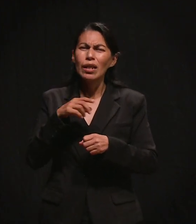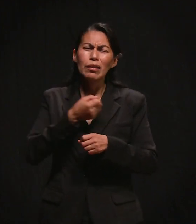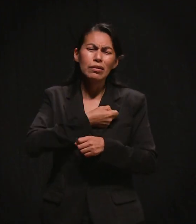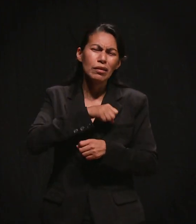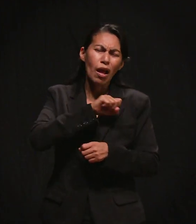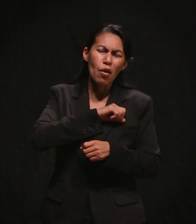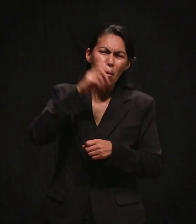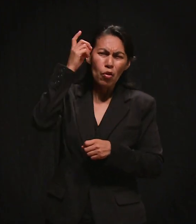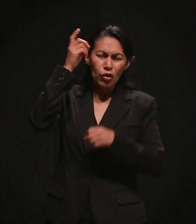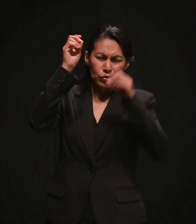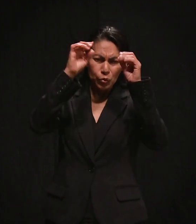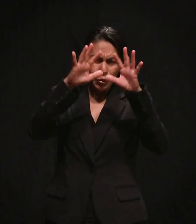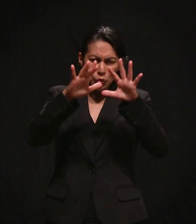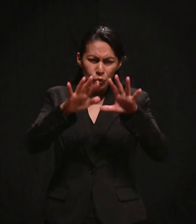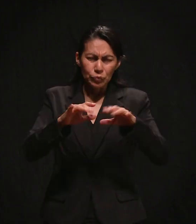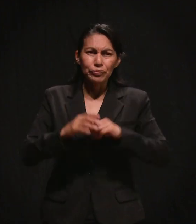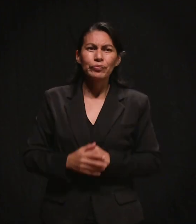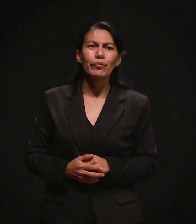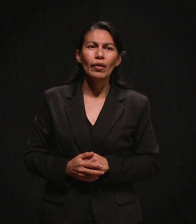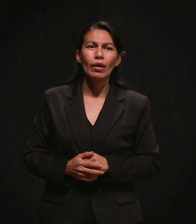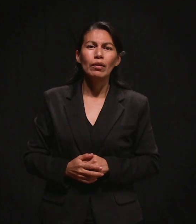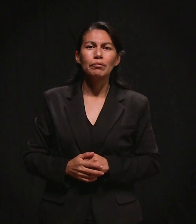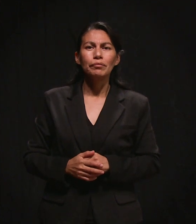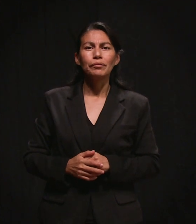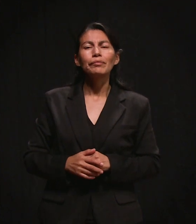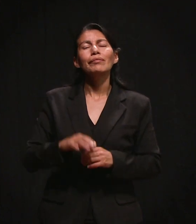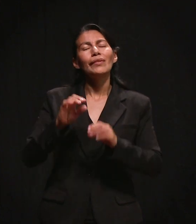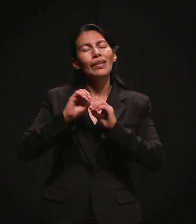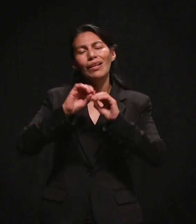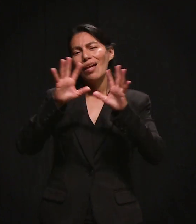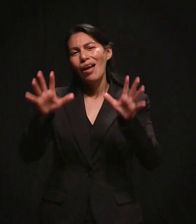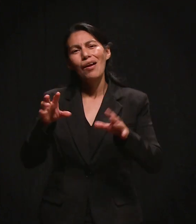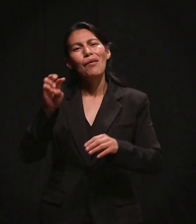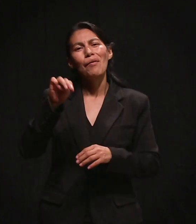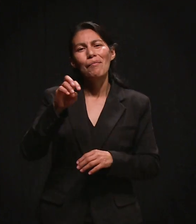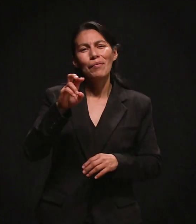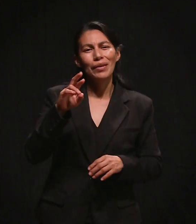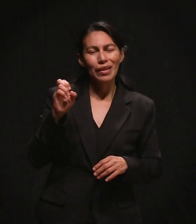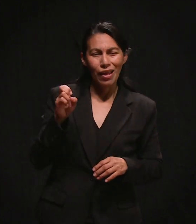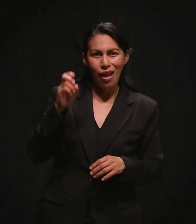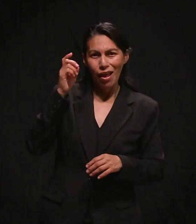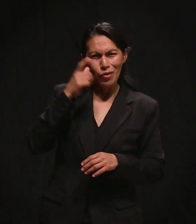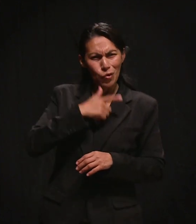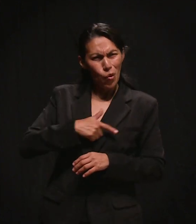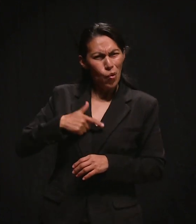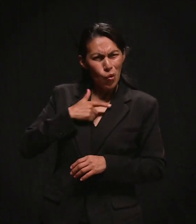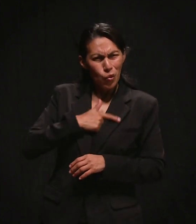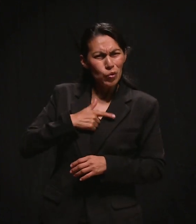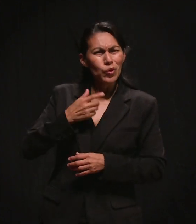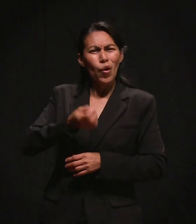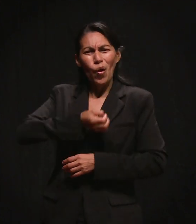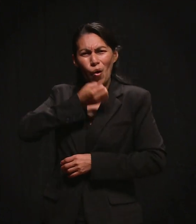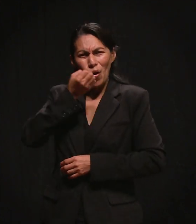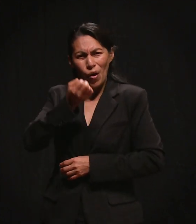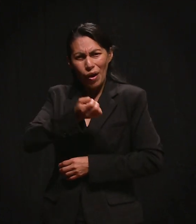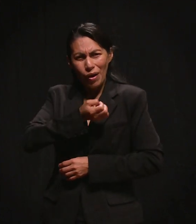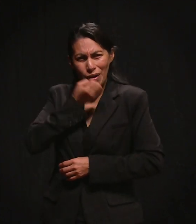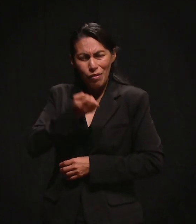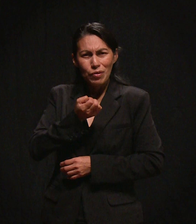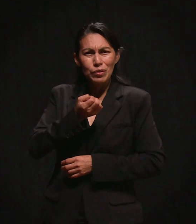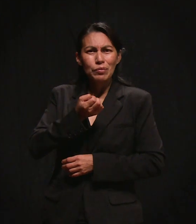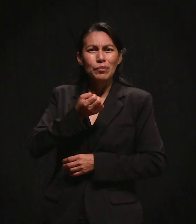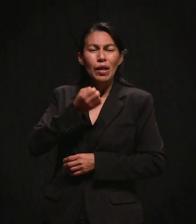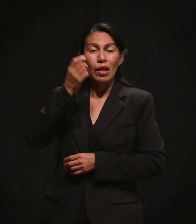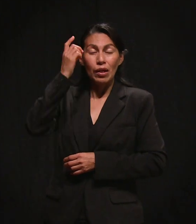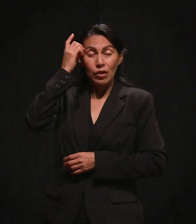salud. Claro que sí, María. Con mucho gusto estaremos orando por esta petición para